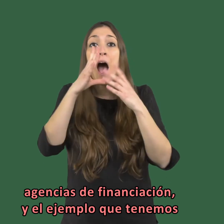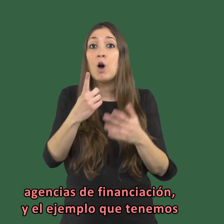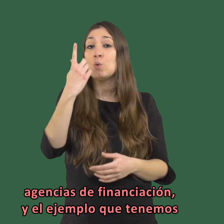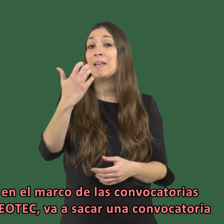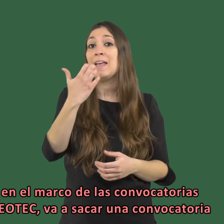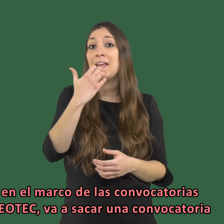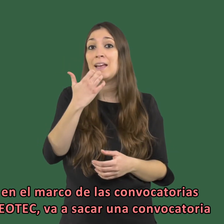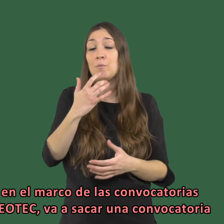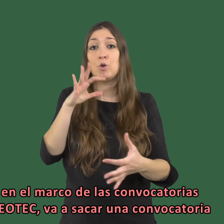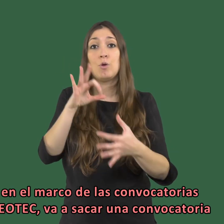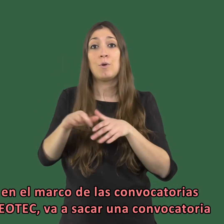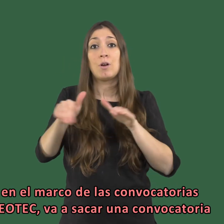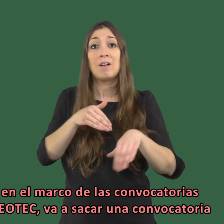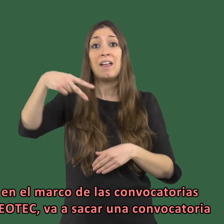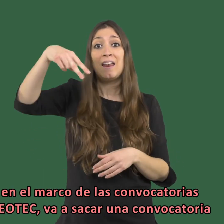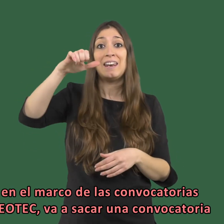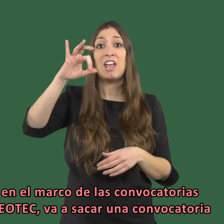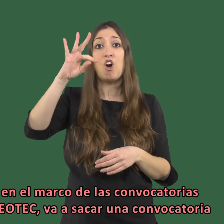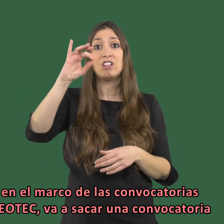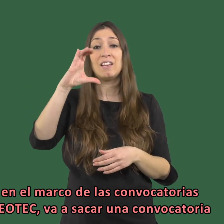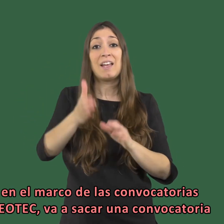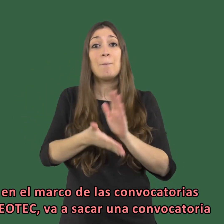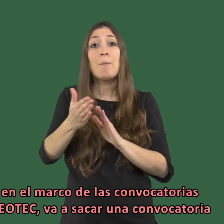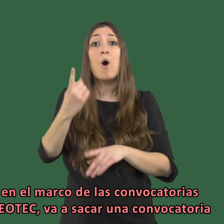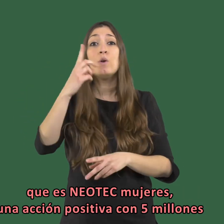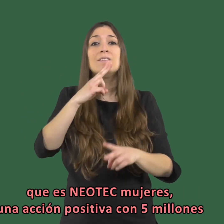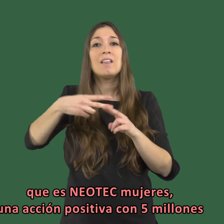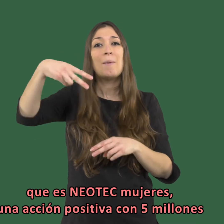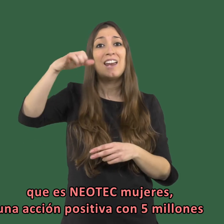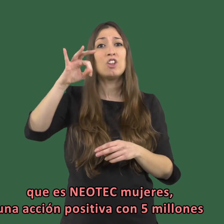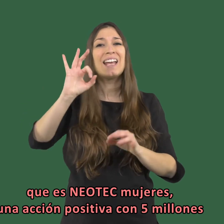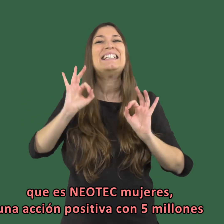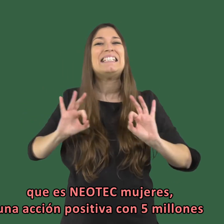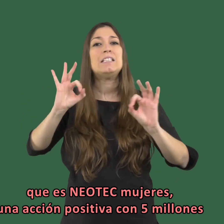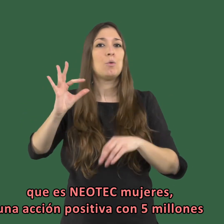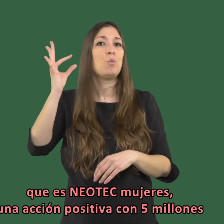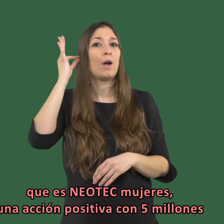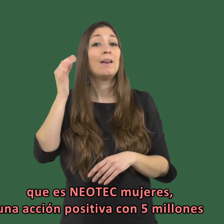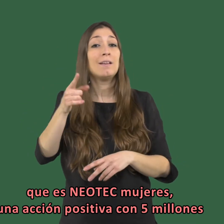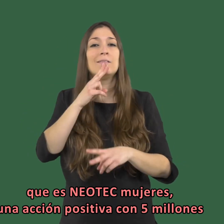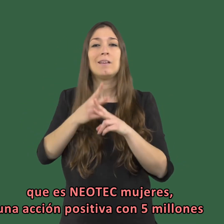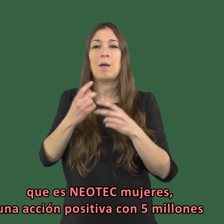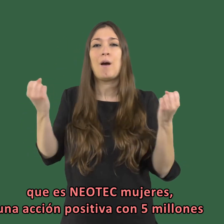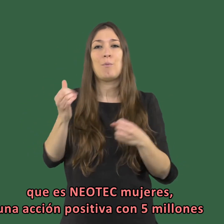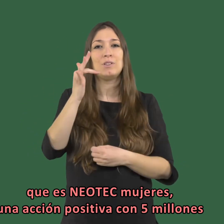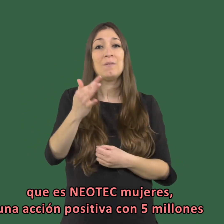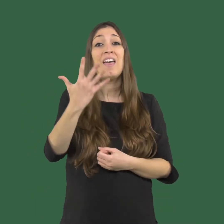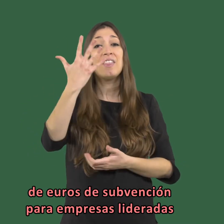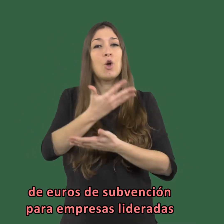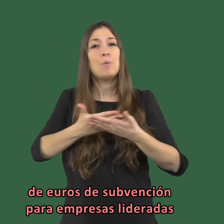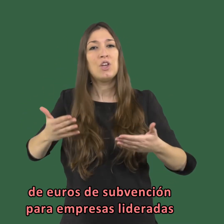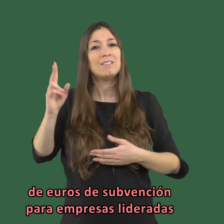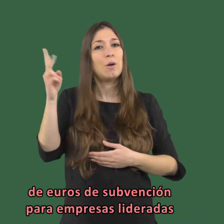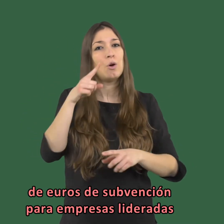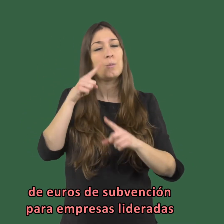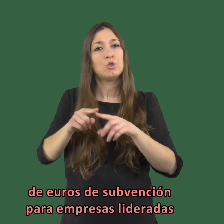que tenemos en el marco de las convocatorias Neotec, va a sacar una convocatoria que es Neotec Mujeres, una acción positiva con 5 millones de euros